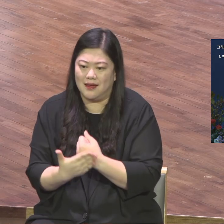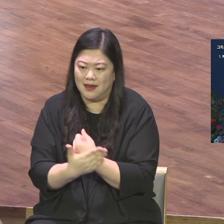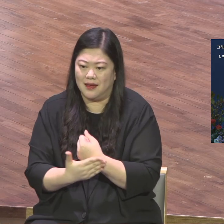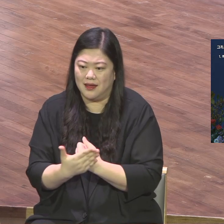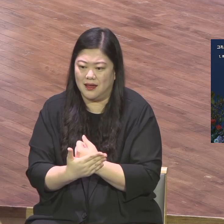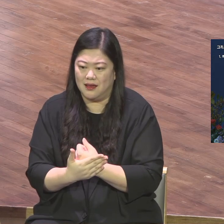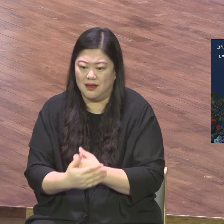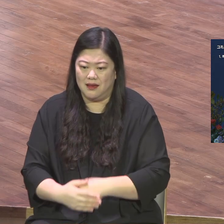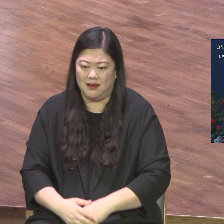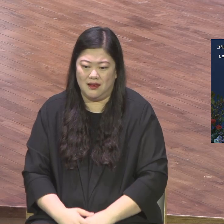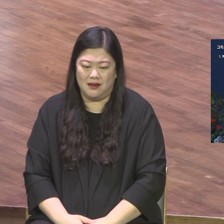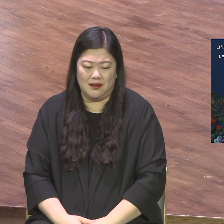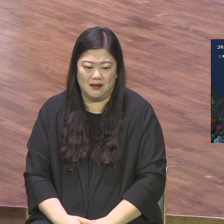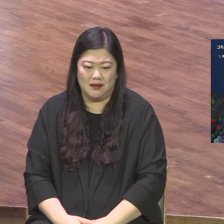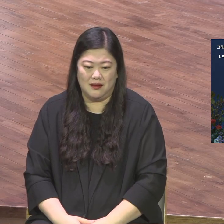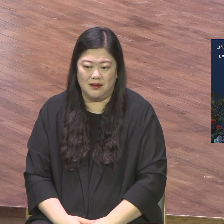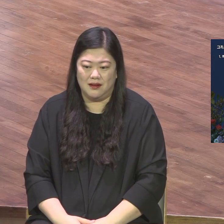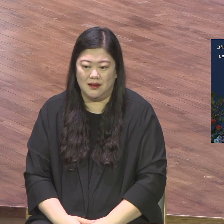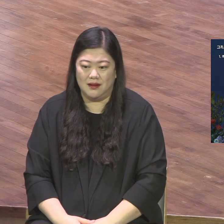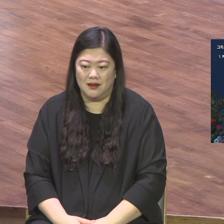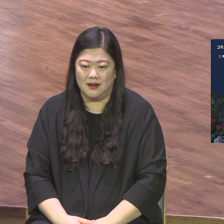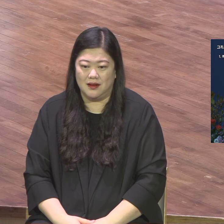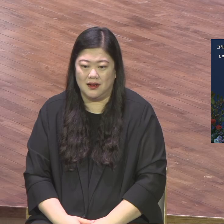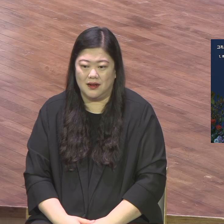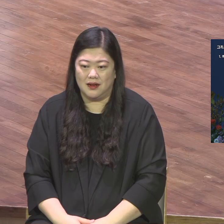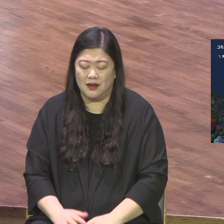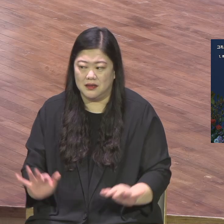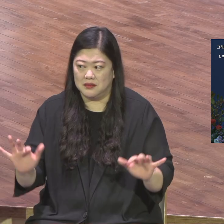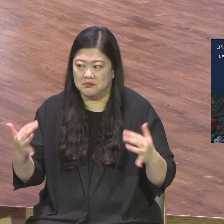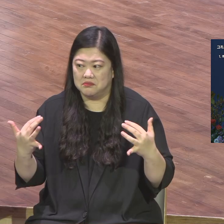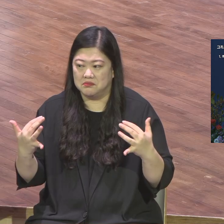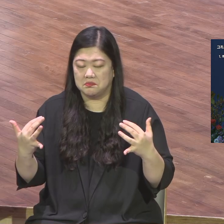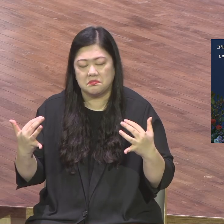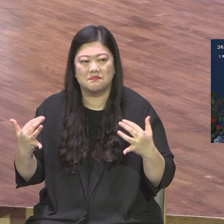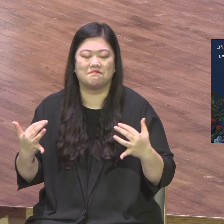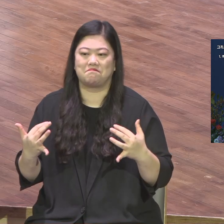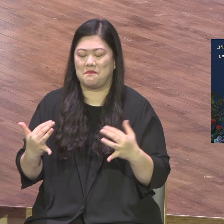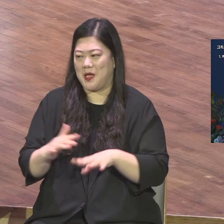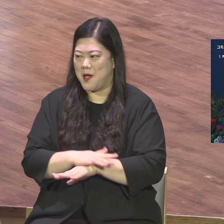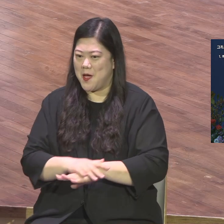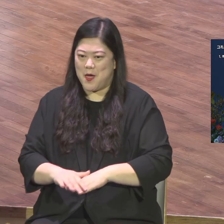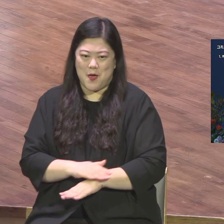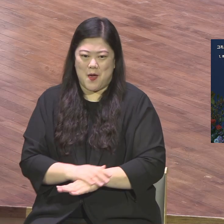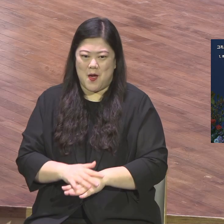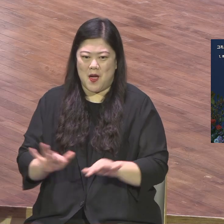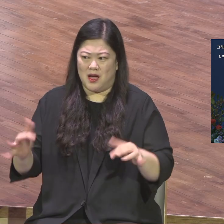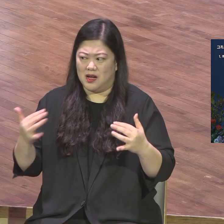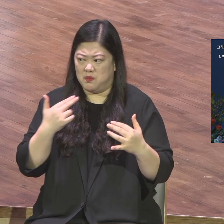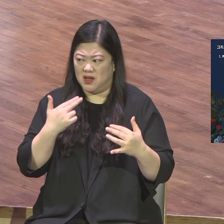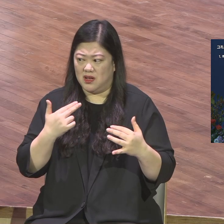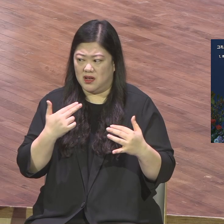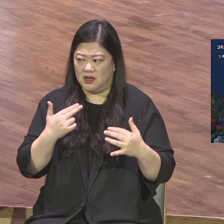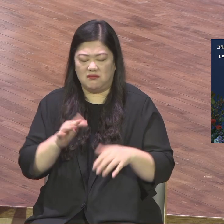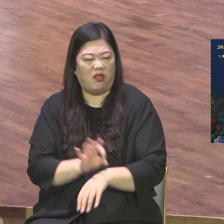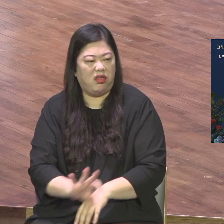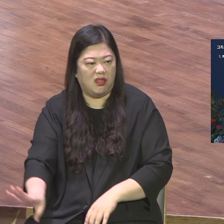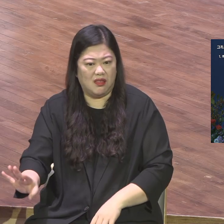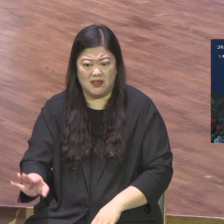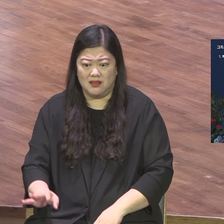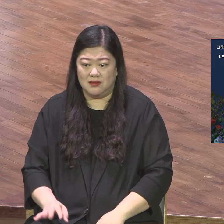그러지. 안 알아준다고 시험 들고 그래 안 해요. 그럼 완전히 가짜예요.